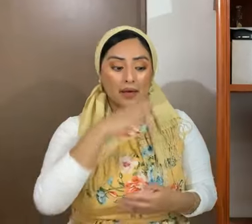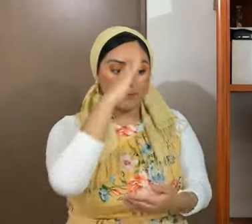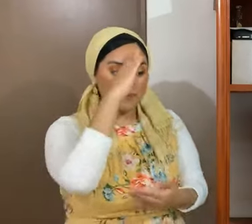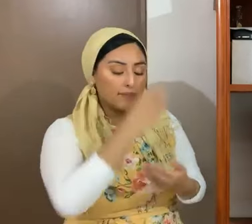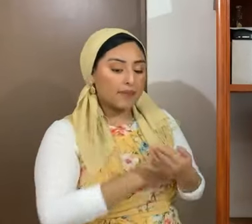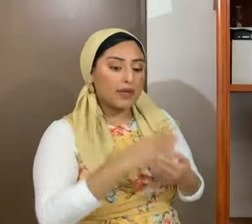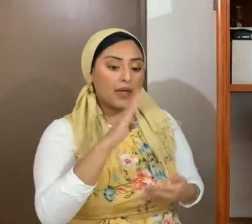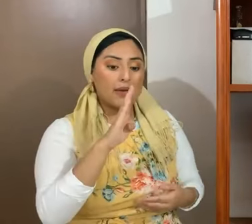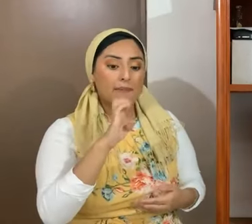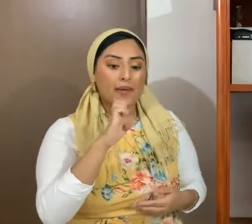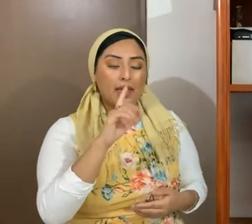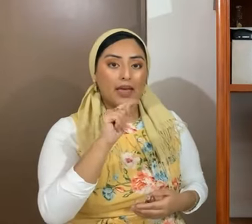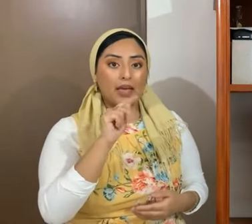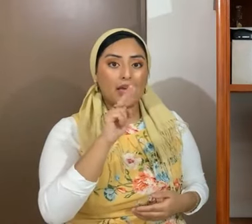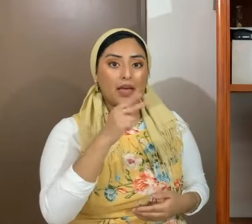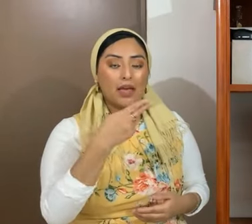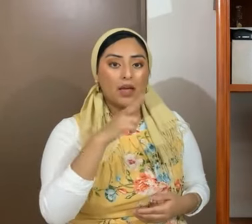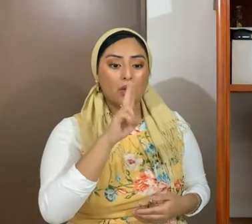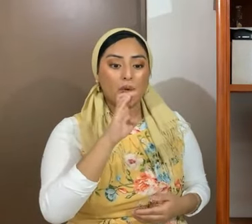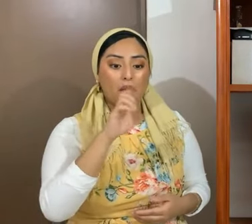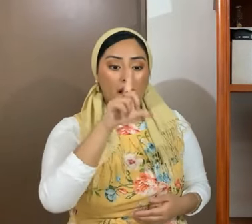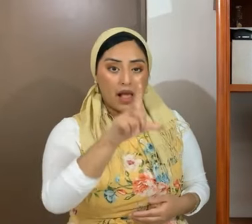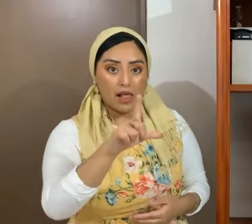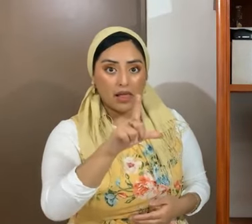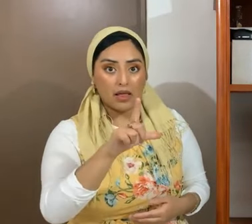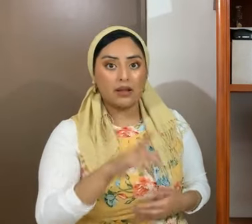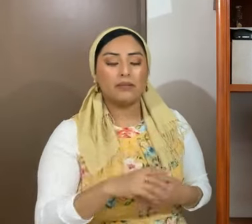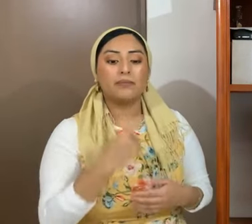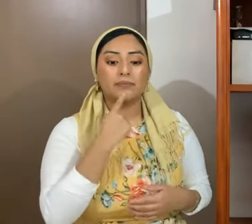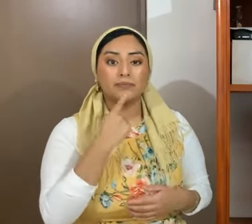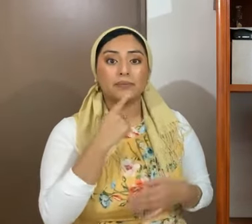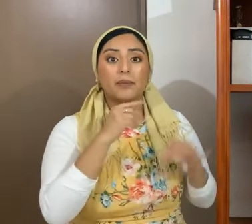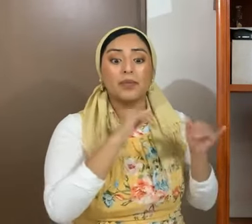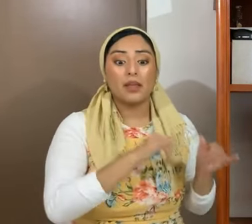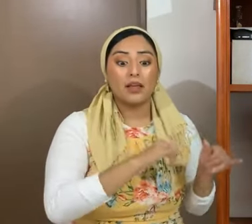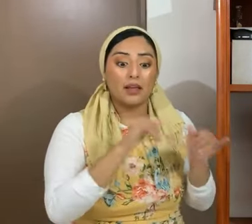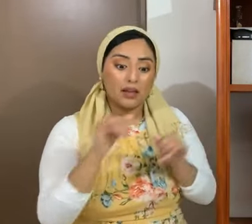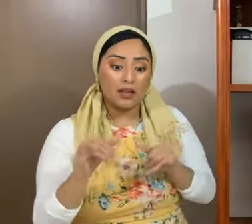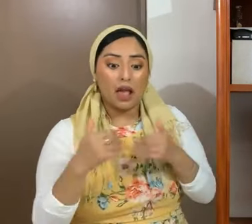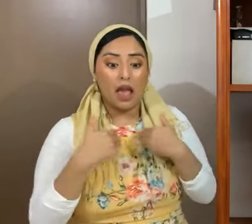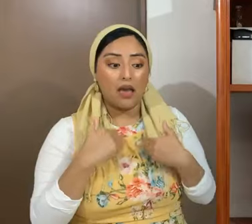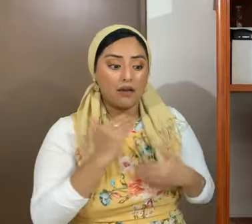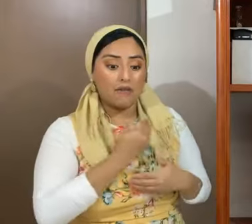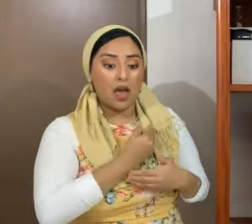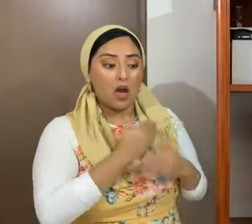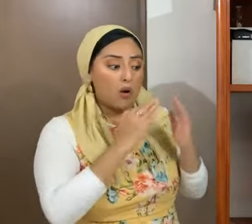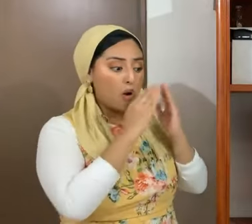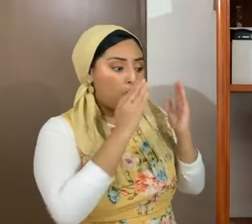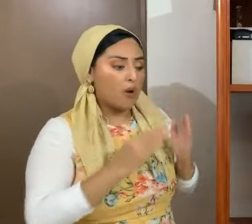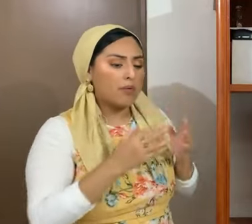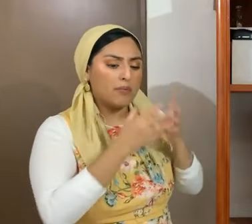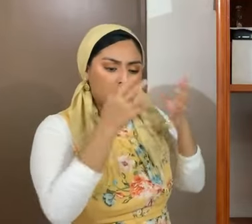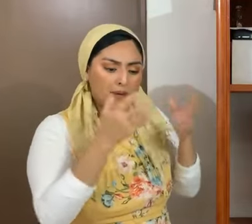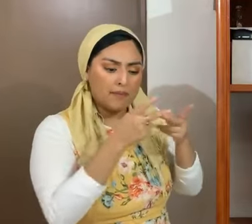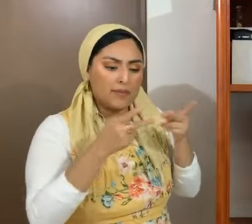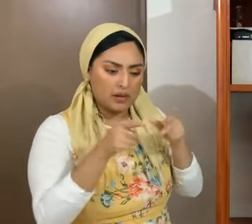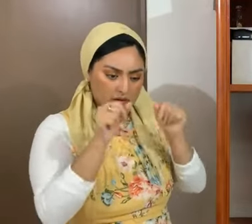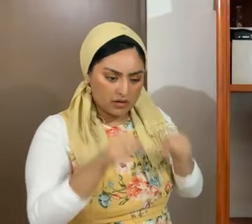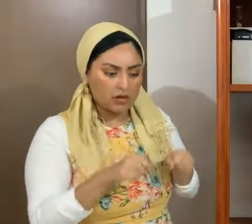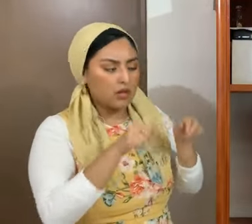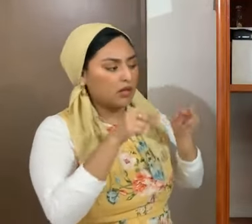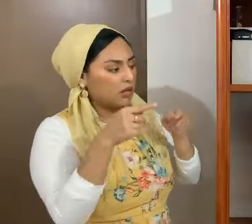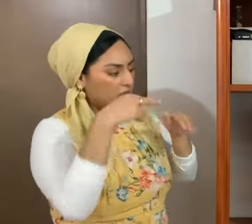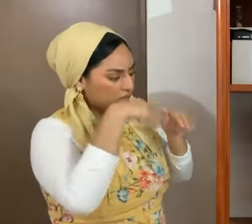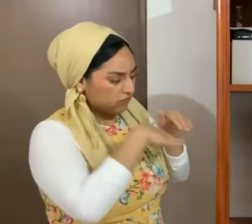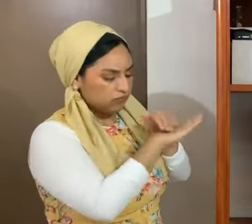Betuel, hijo de Milca, el cual dio a luz a Nacor. Y añadió, también hay en nuestra casa paja y mucho forraje y lugar para